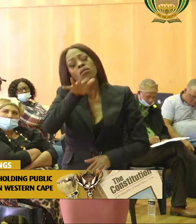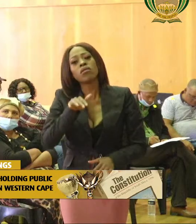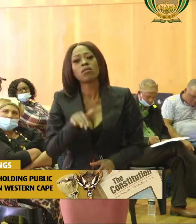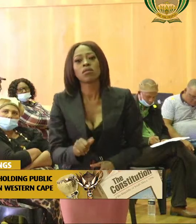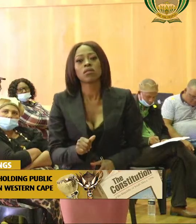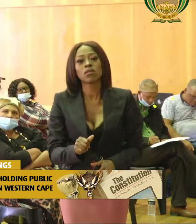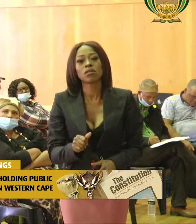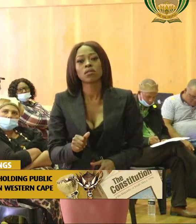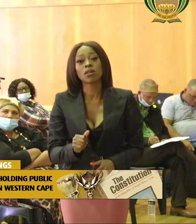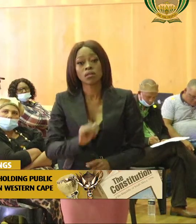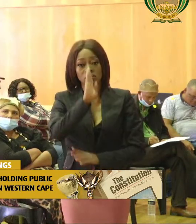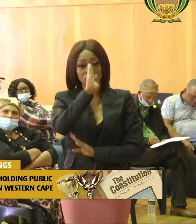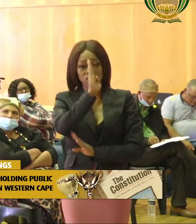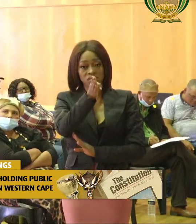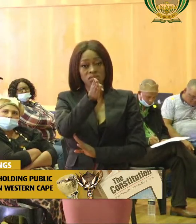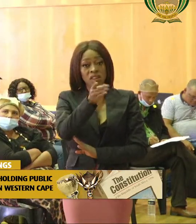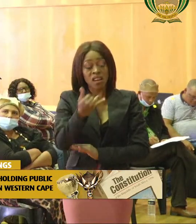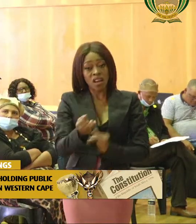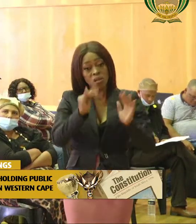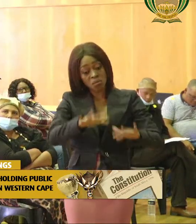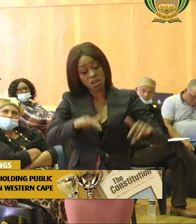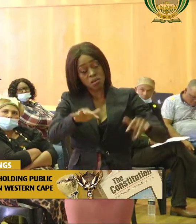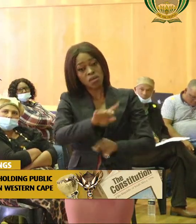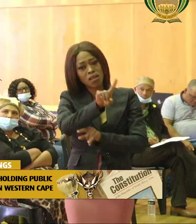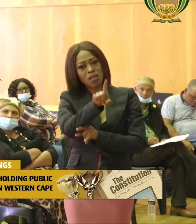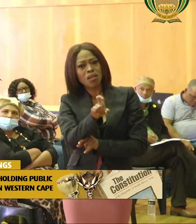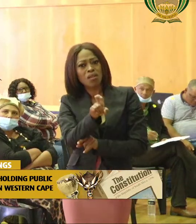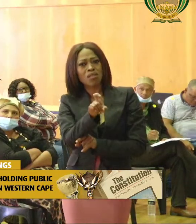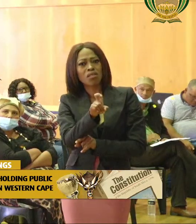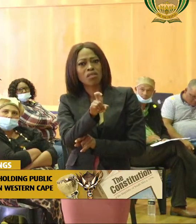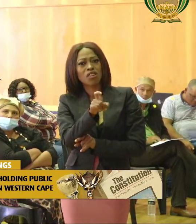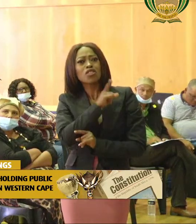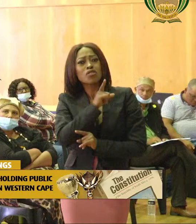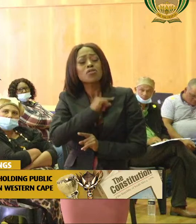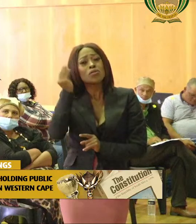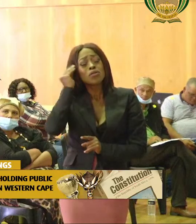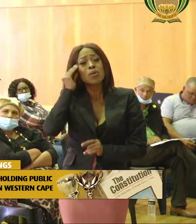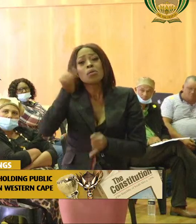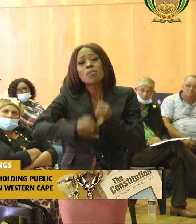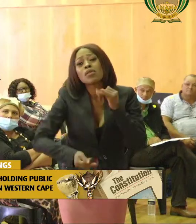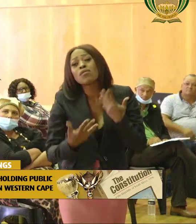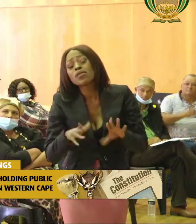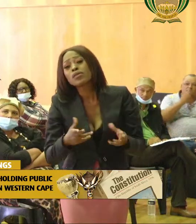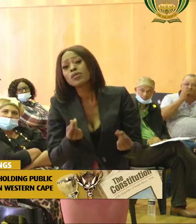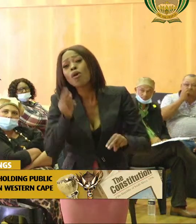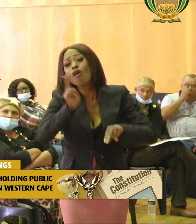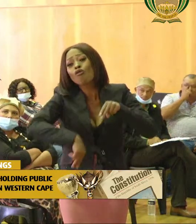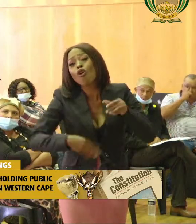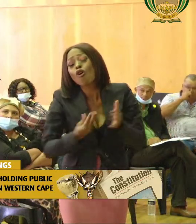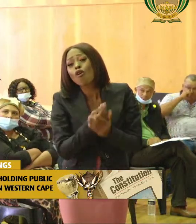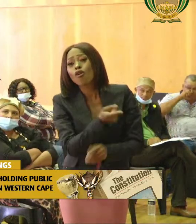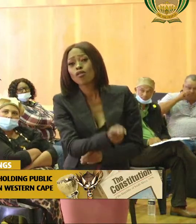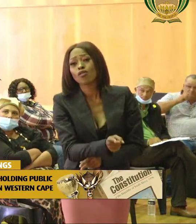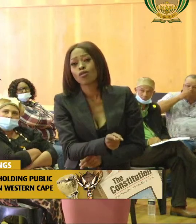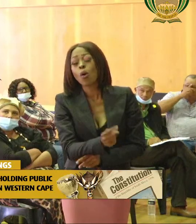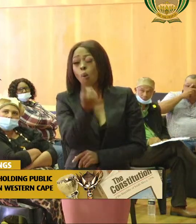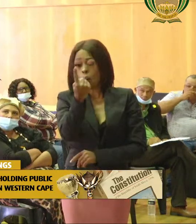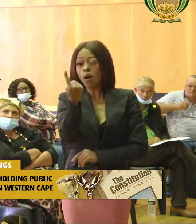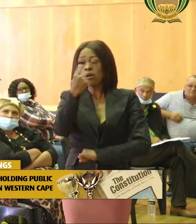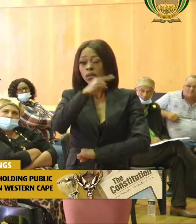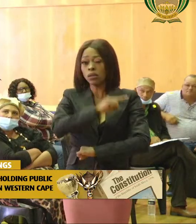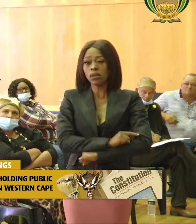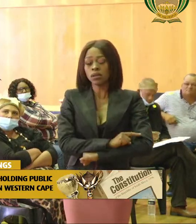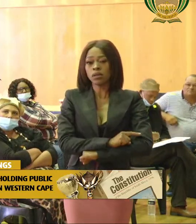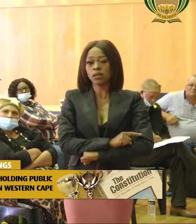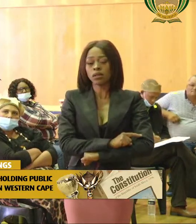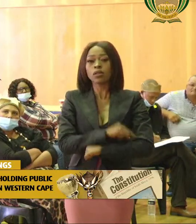En ek wil vir die parlement vra, wil julle hê die volgende moet met julle gebeur, as wat die ander dag met die